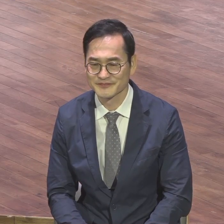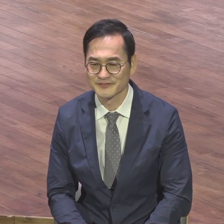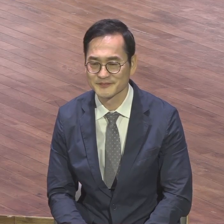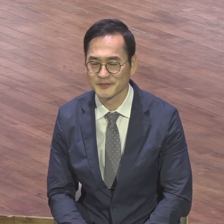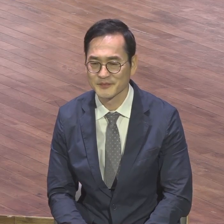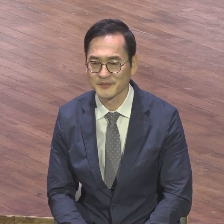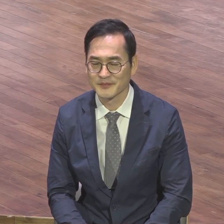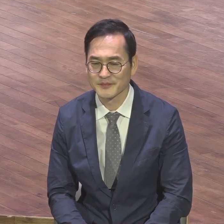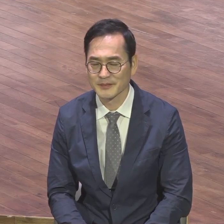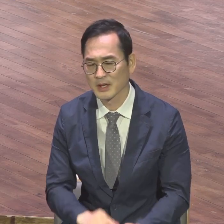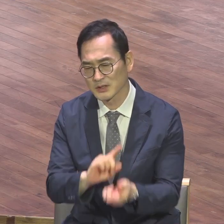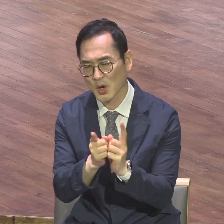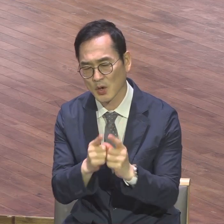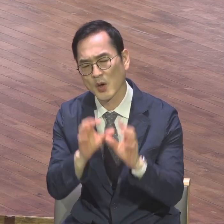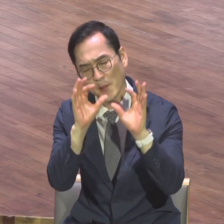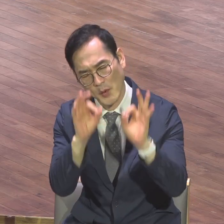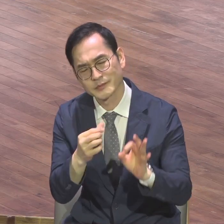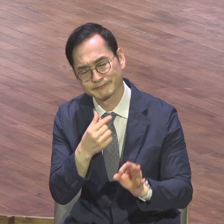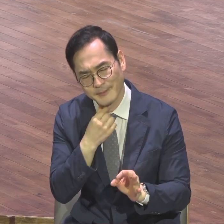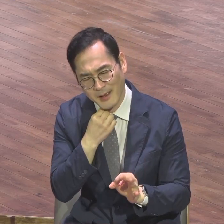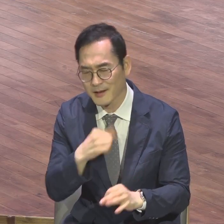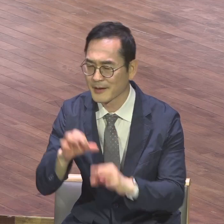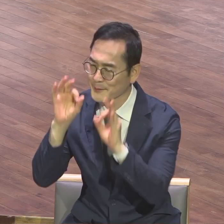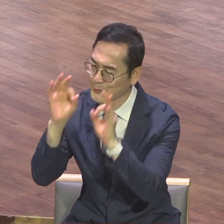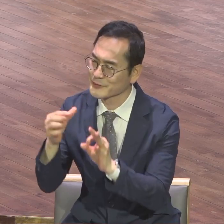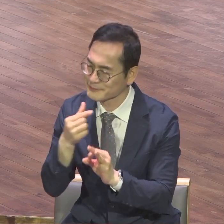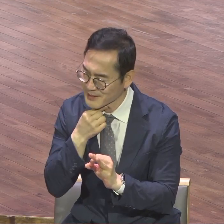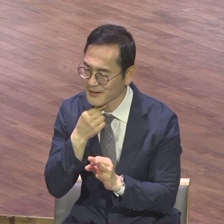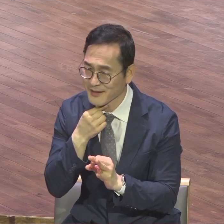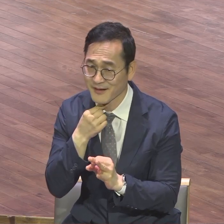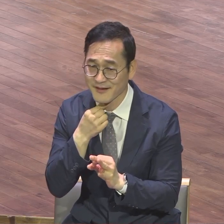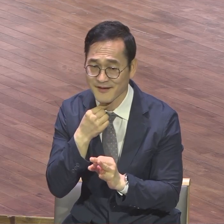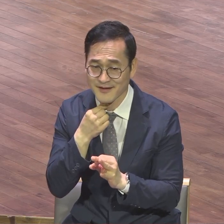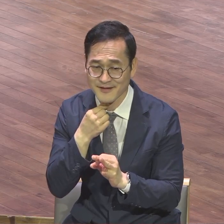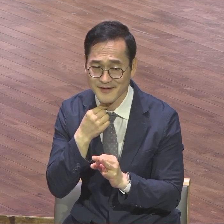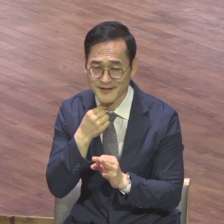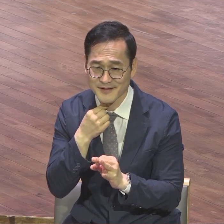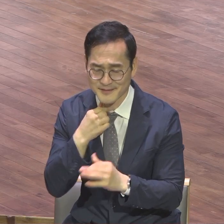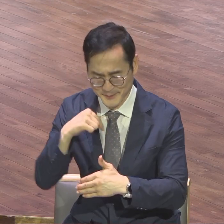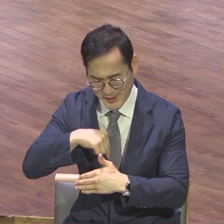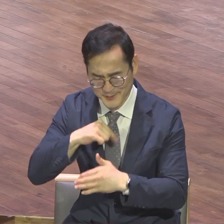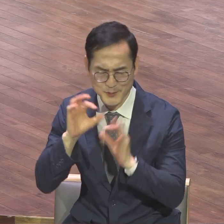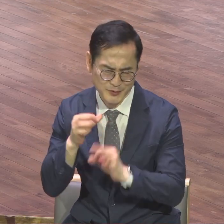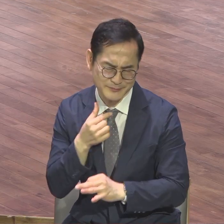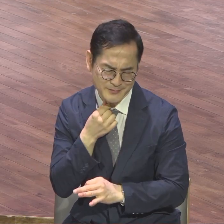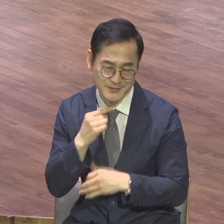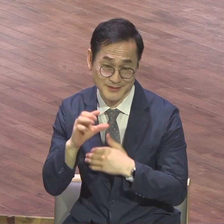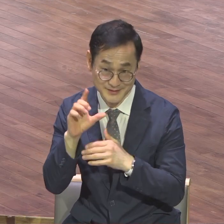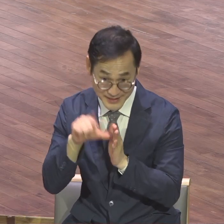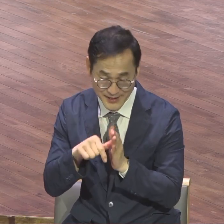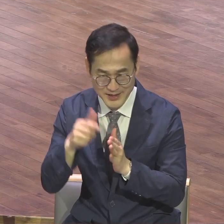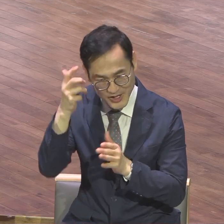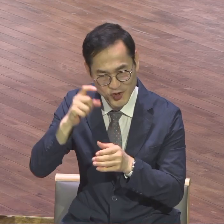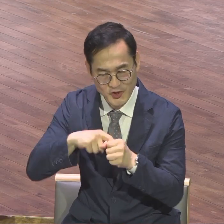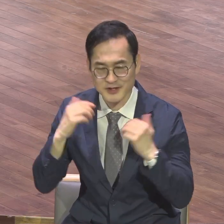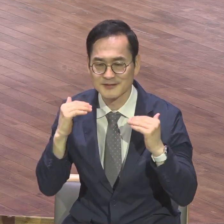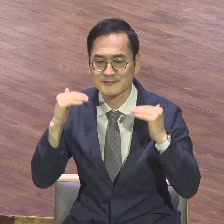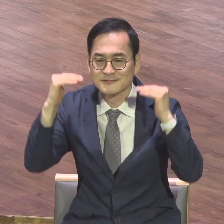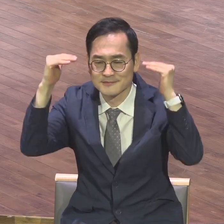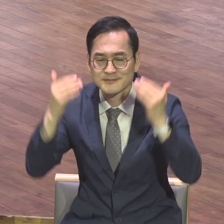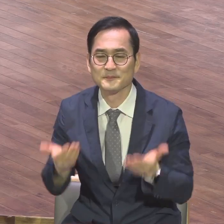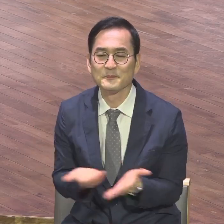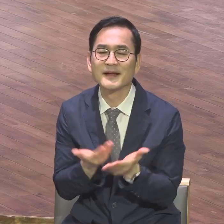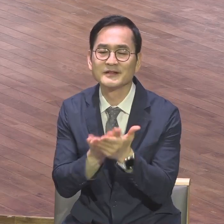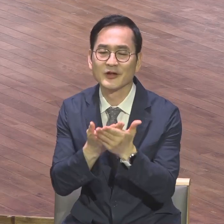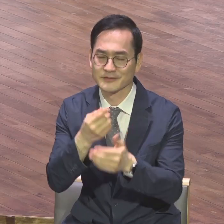특별히 서로를 보고 싶은 이 마음이 들 때, 이런 개인의 영적 성장도 일어나요. 신앙